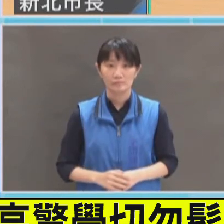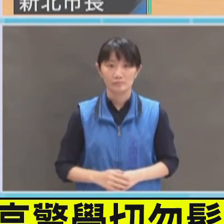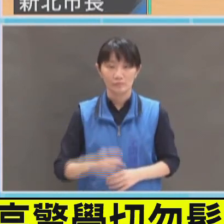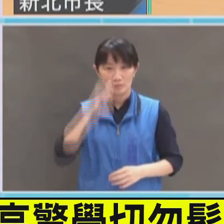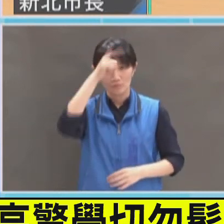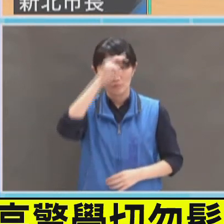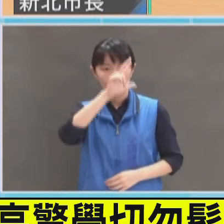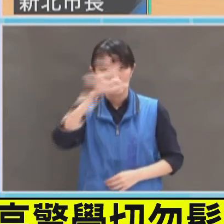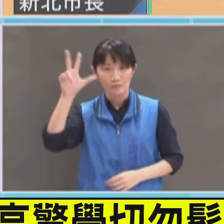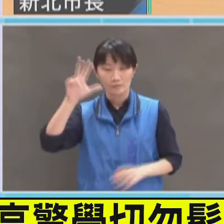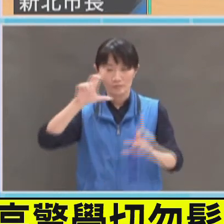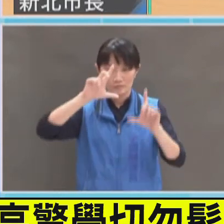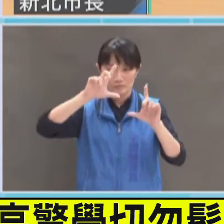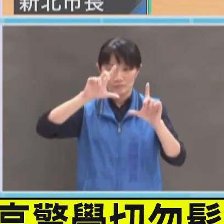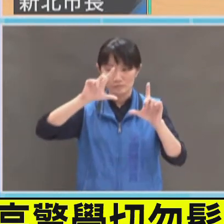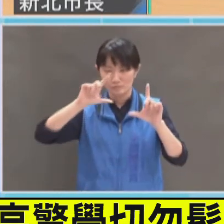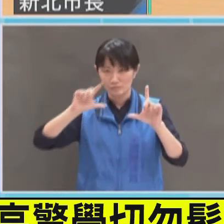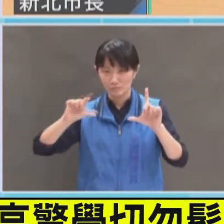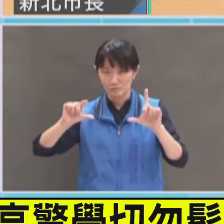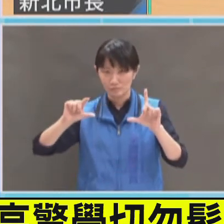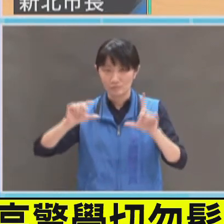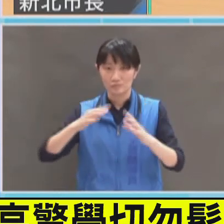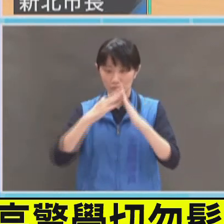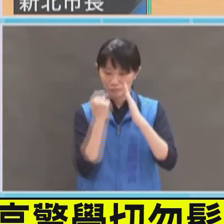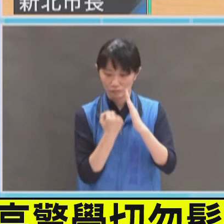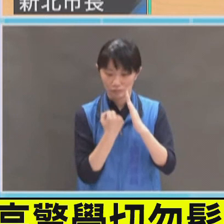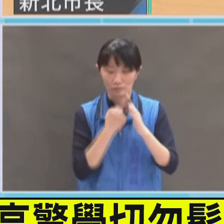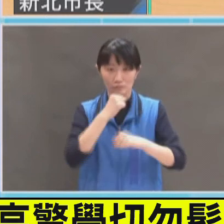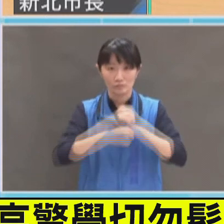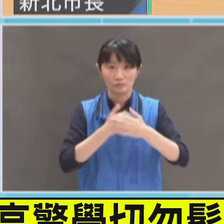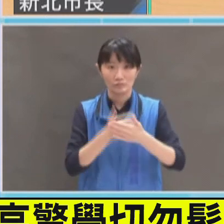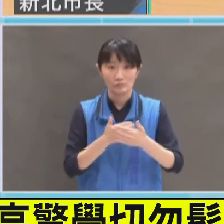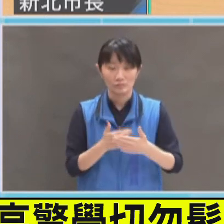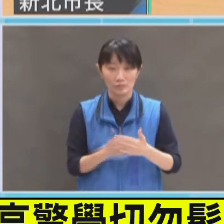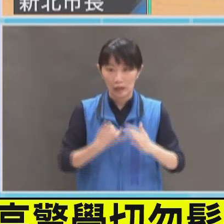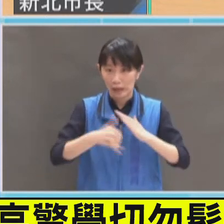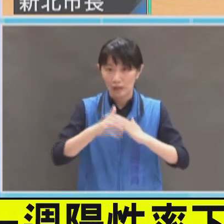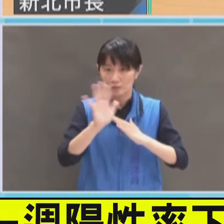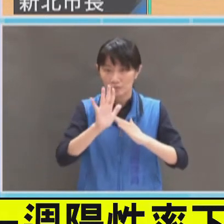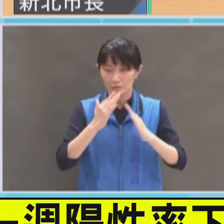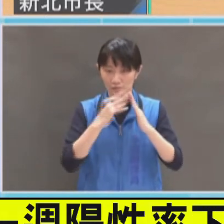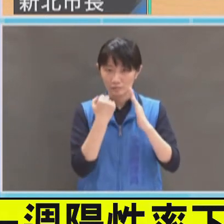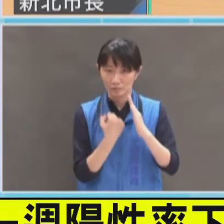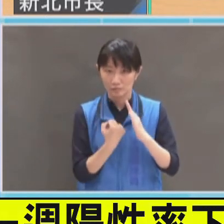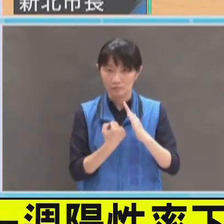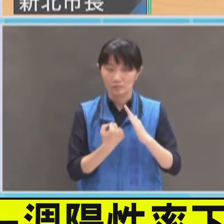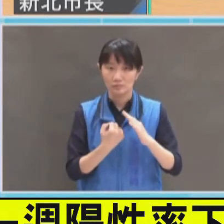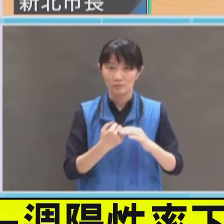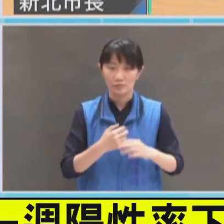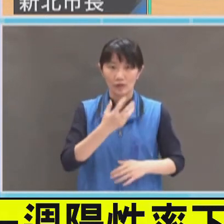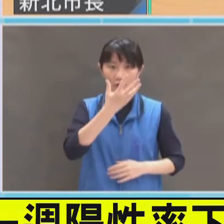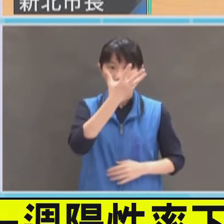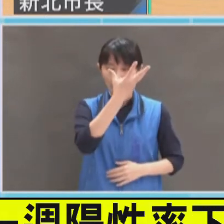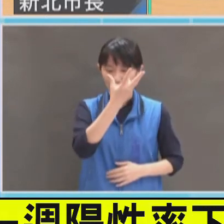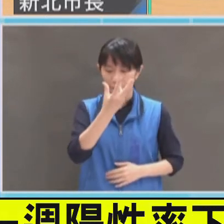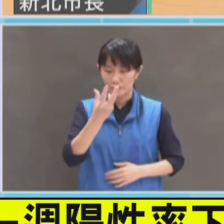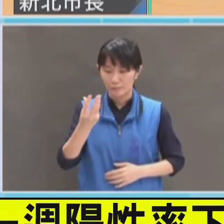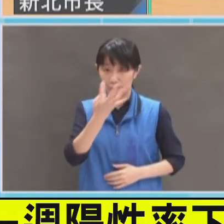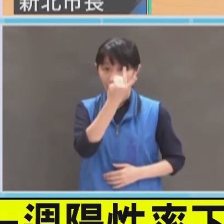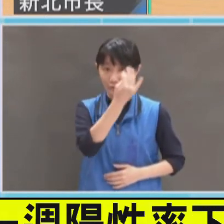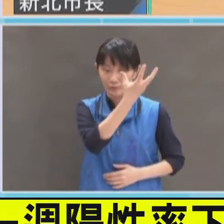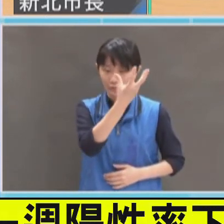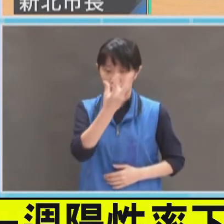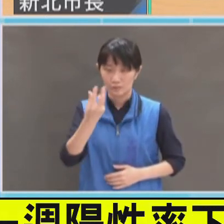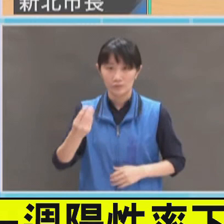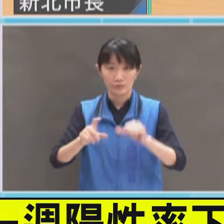色的就马上有效的低度活动，以后就瞬间往下弧度瞬间降下来，到五月二